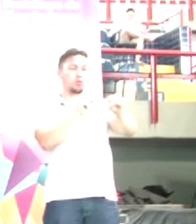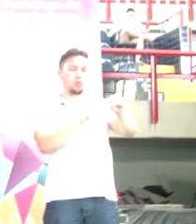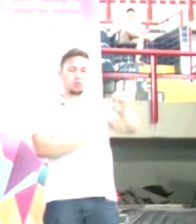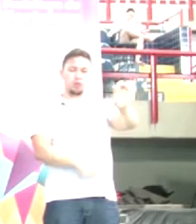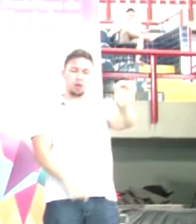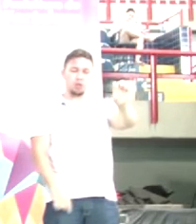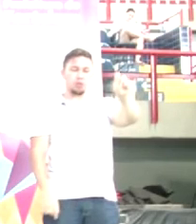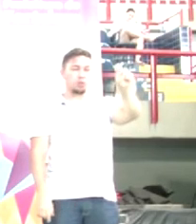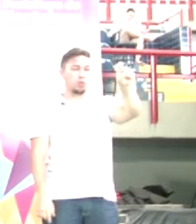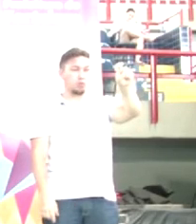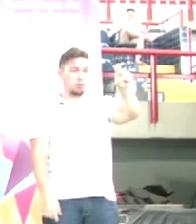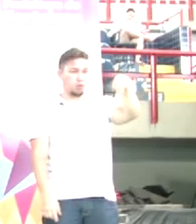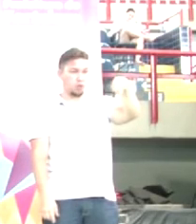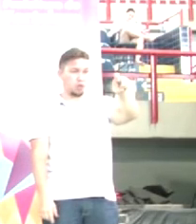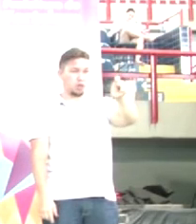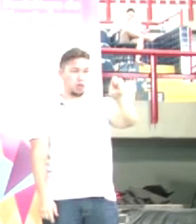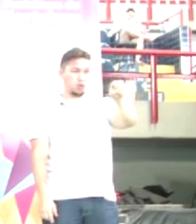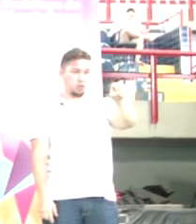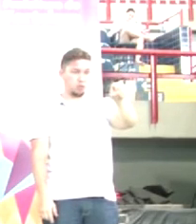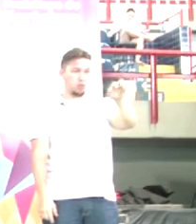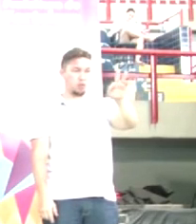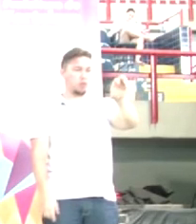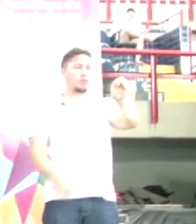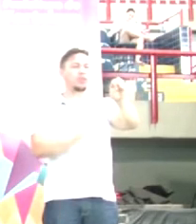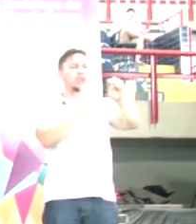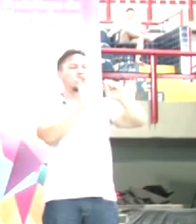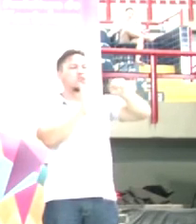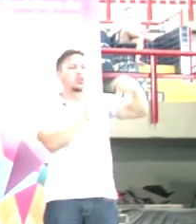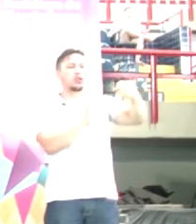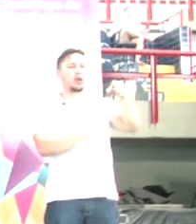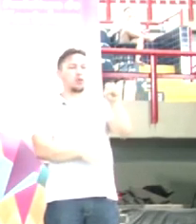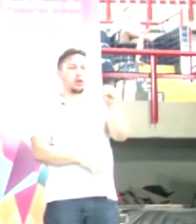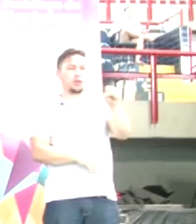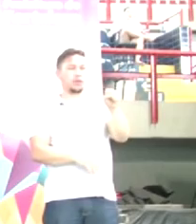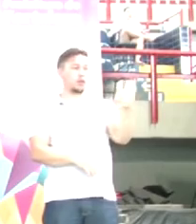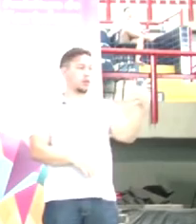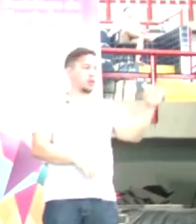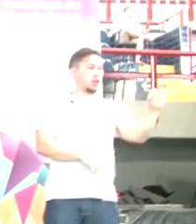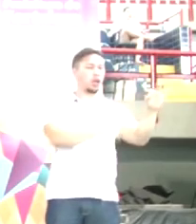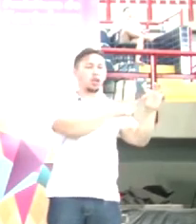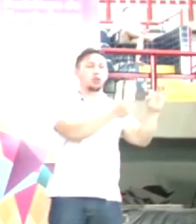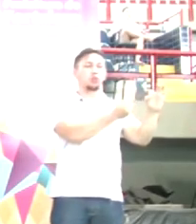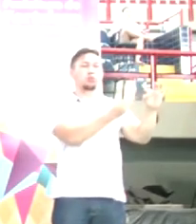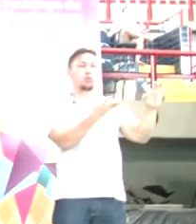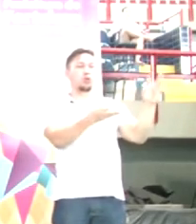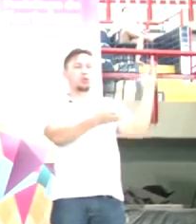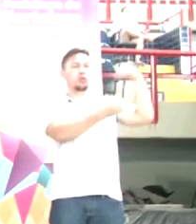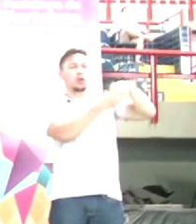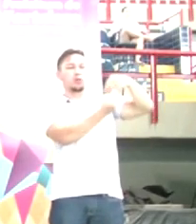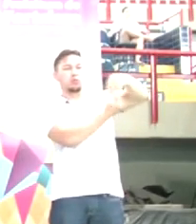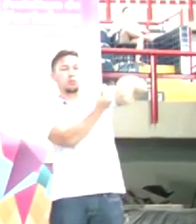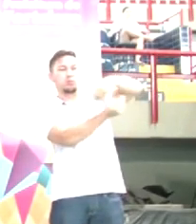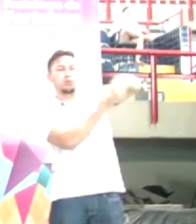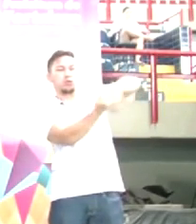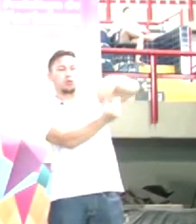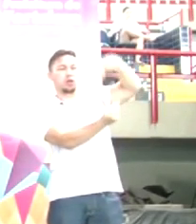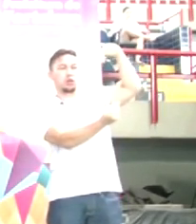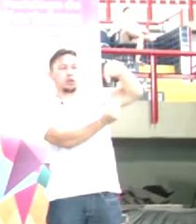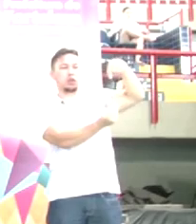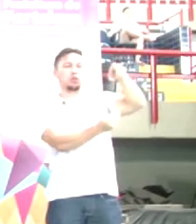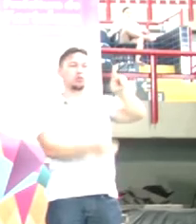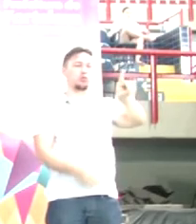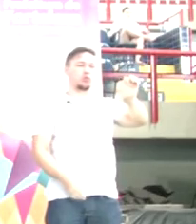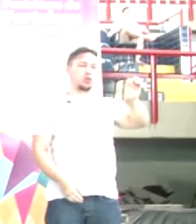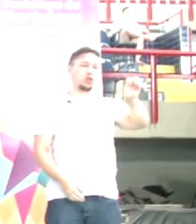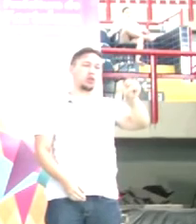ao enxofre, é o símbolo dele. E esse 10 quer dizer a concentração do enxofre no diesel.